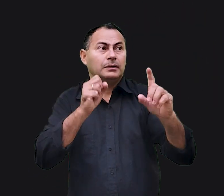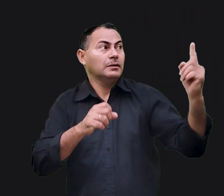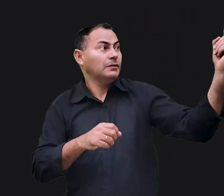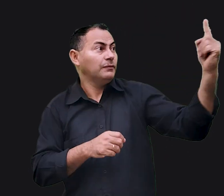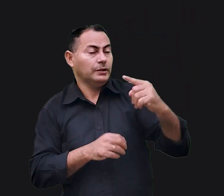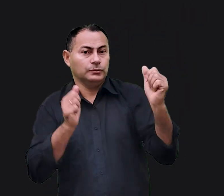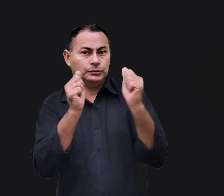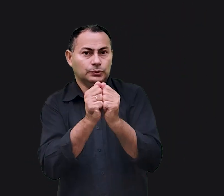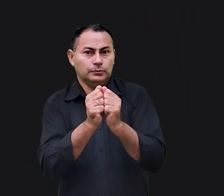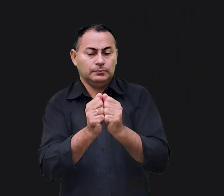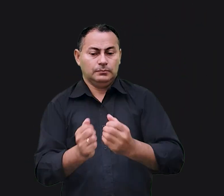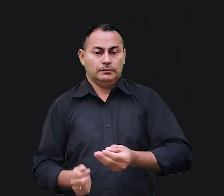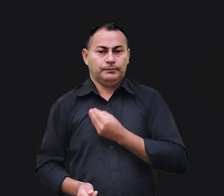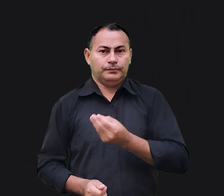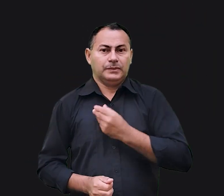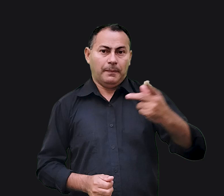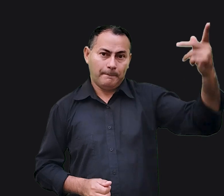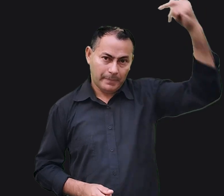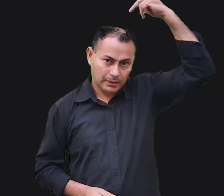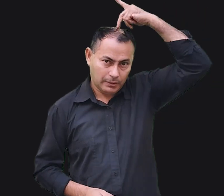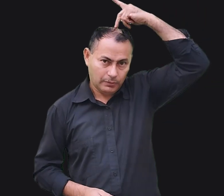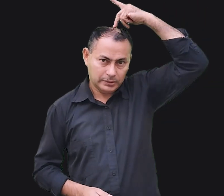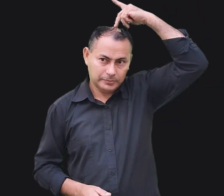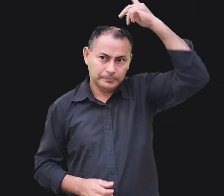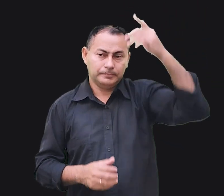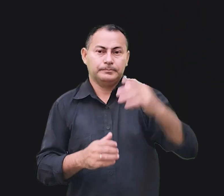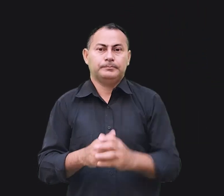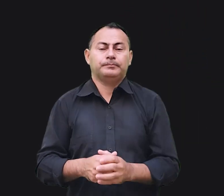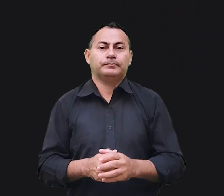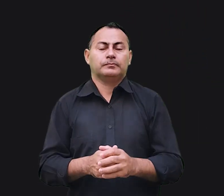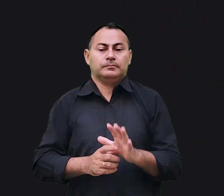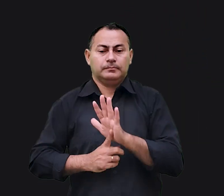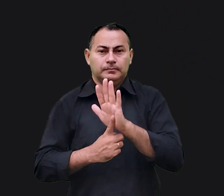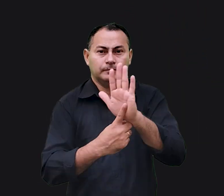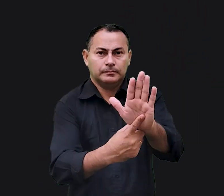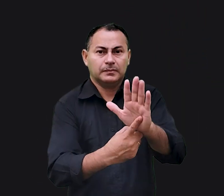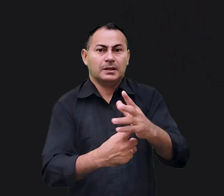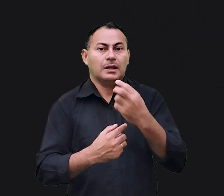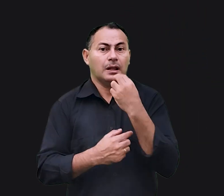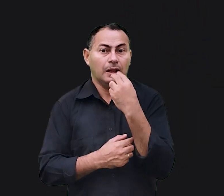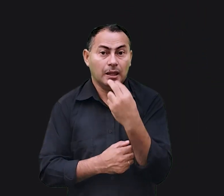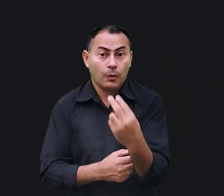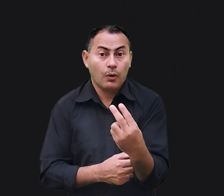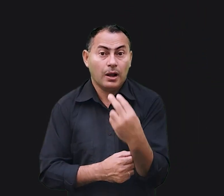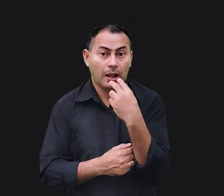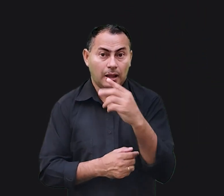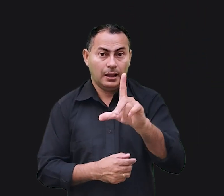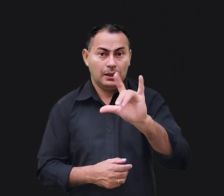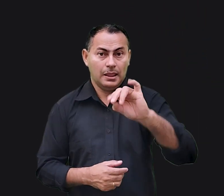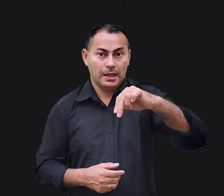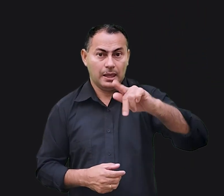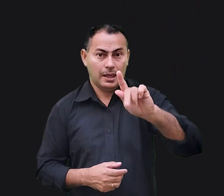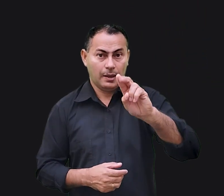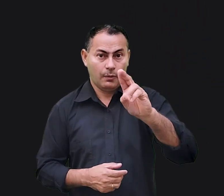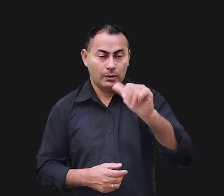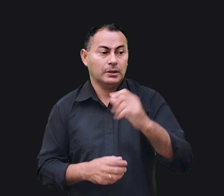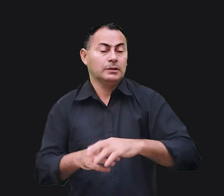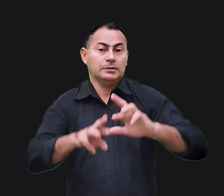veio junto com a vinda do Pentecostes. Essa manifestação de línguas era outra coisa. Esse dom